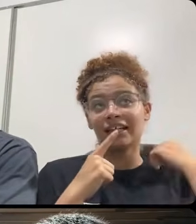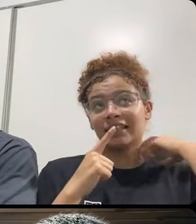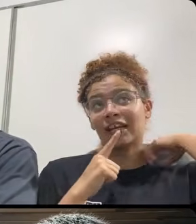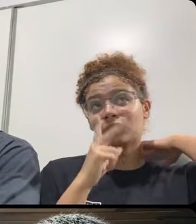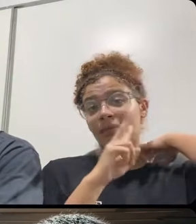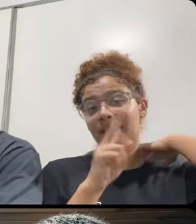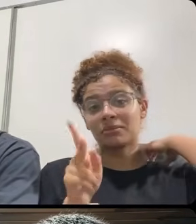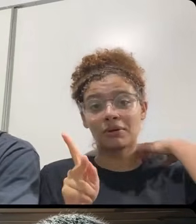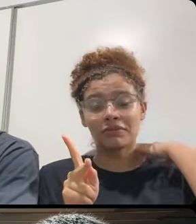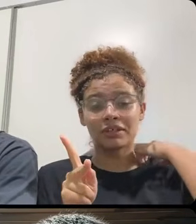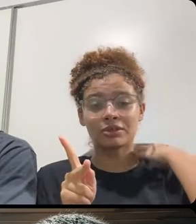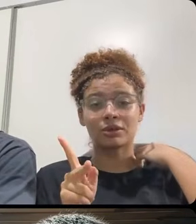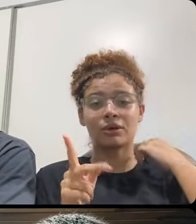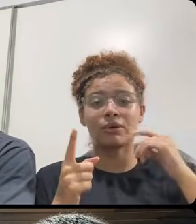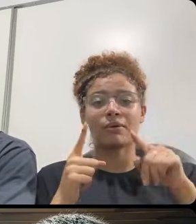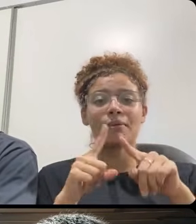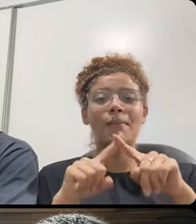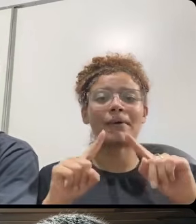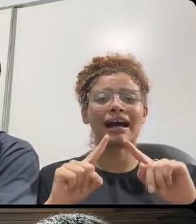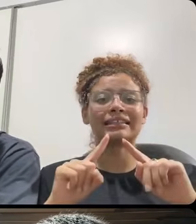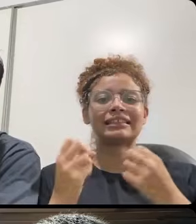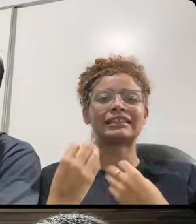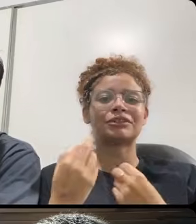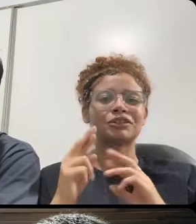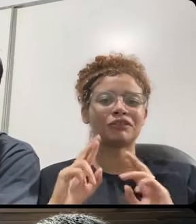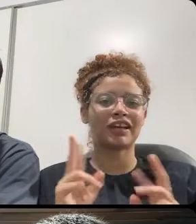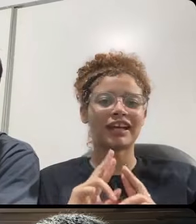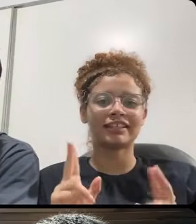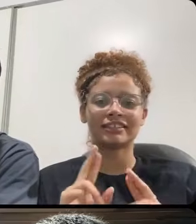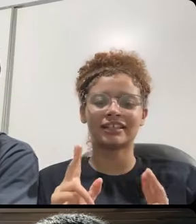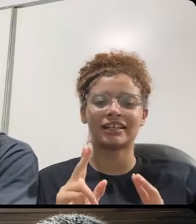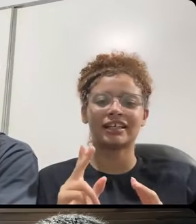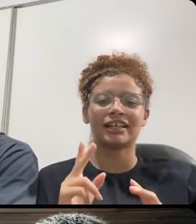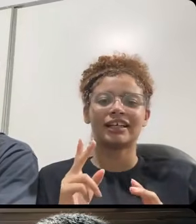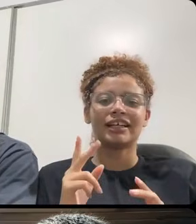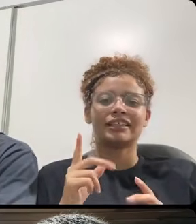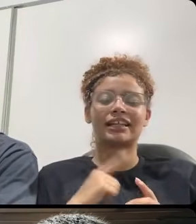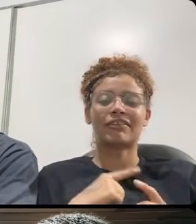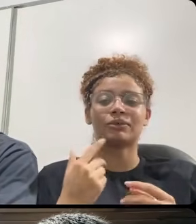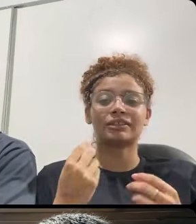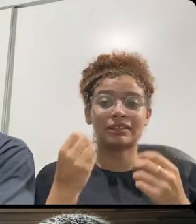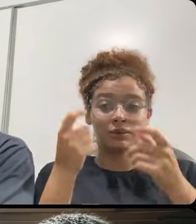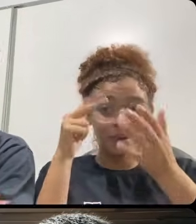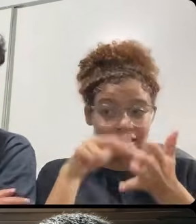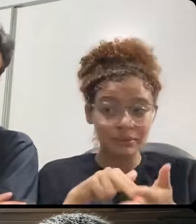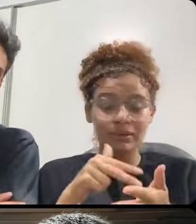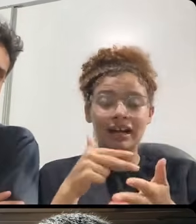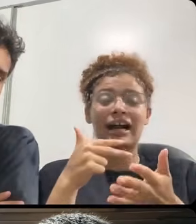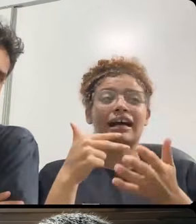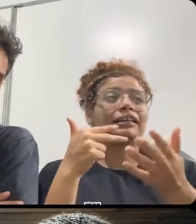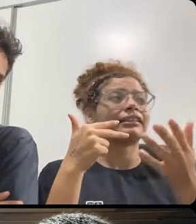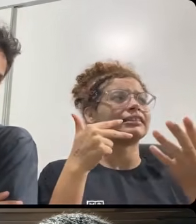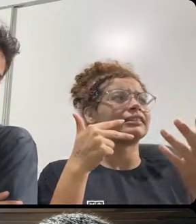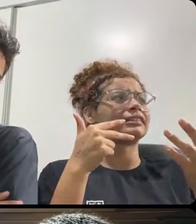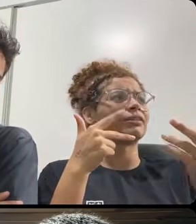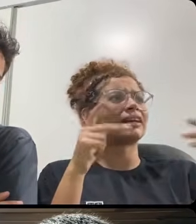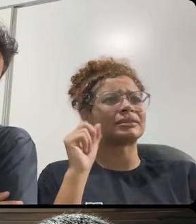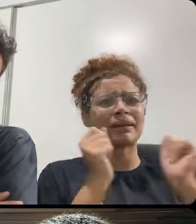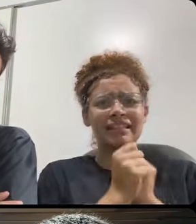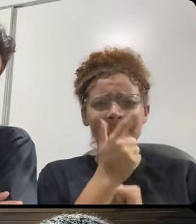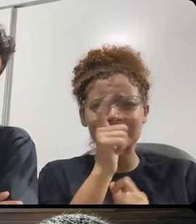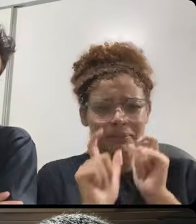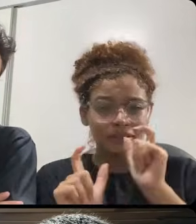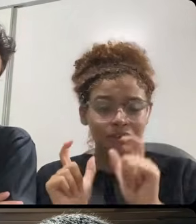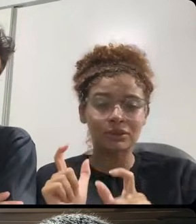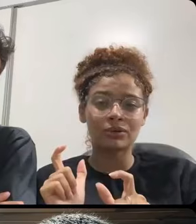estava tendo o mesmo professor, mas ensinos diferentes. Estávamos no mesmo lugar, com